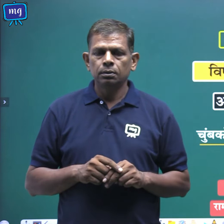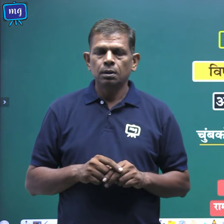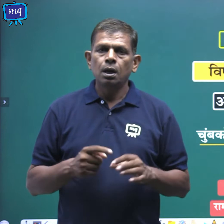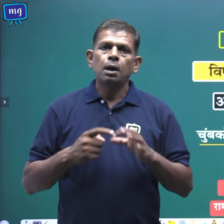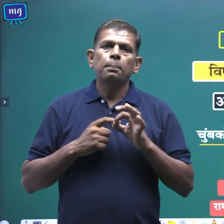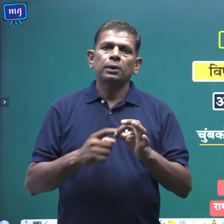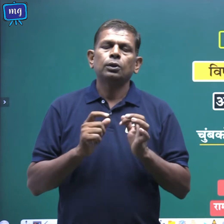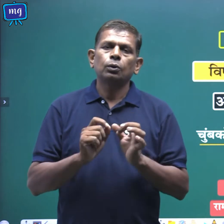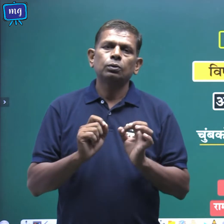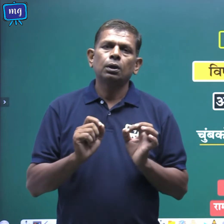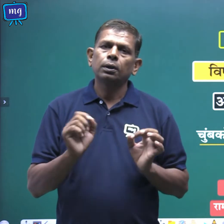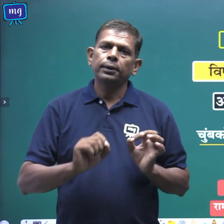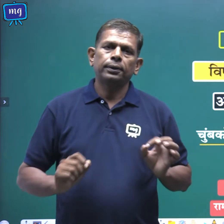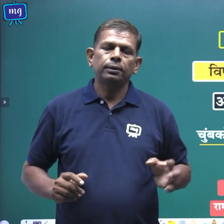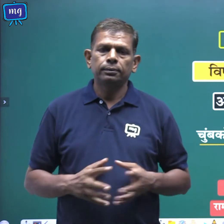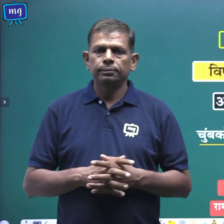प्रश्नोत्तर करेंगे।